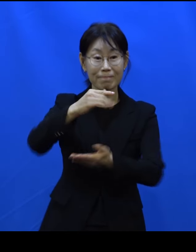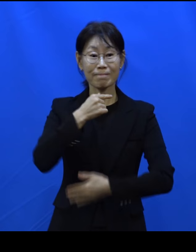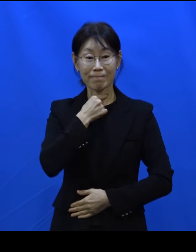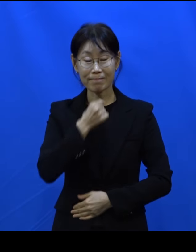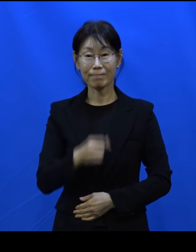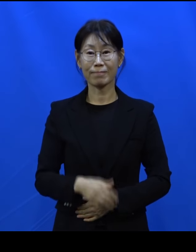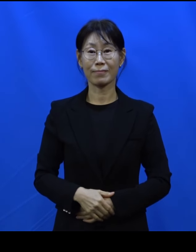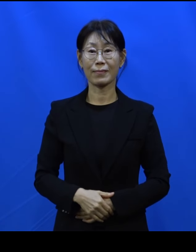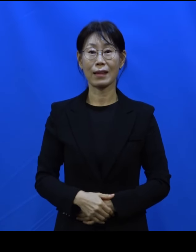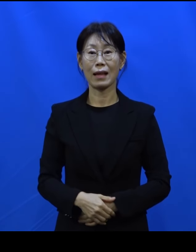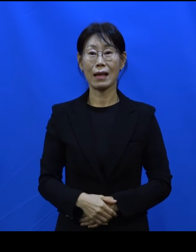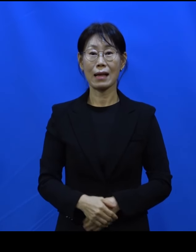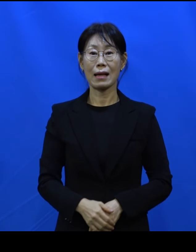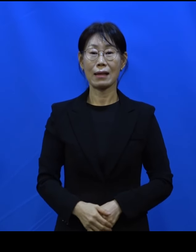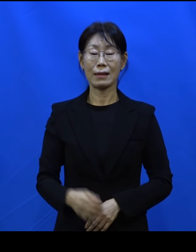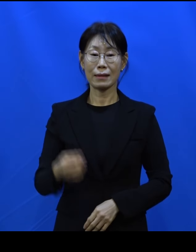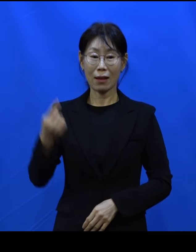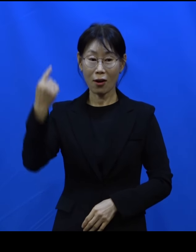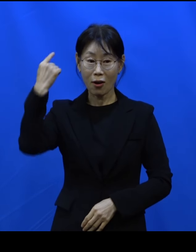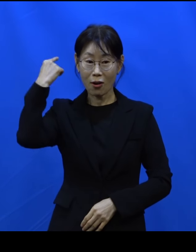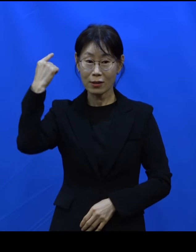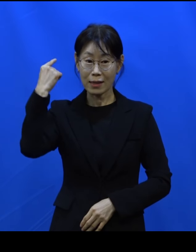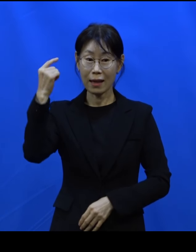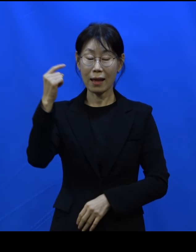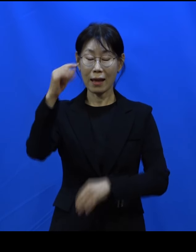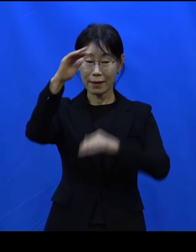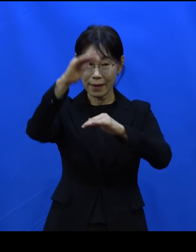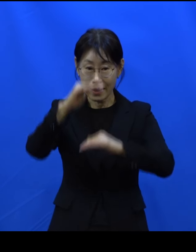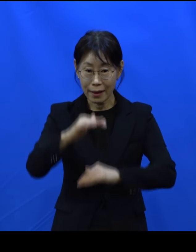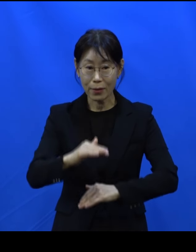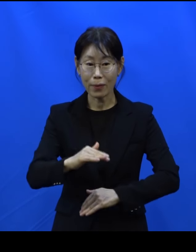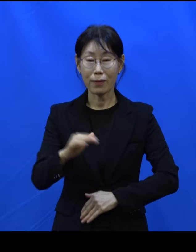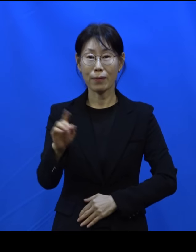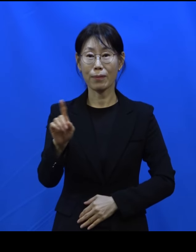사실은 1장부터 어제 본문까지